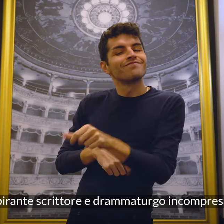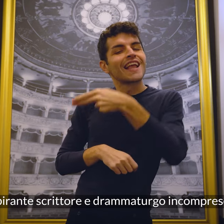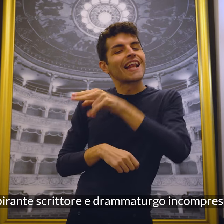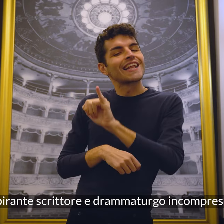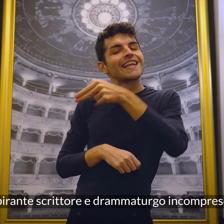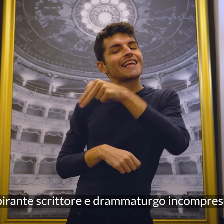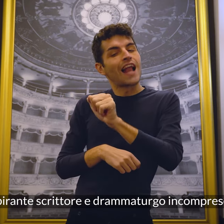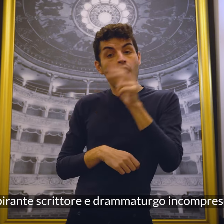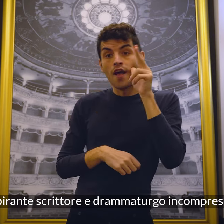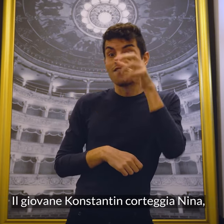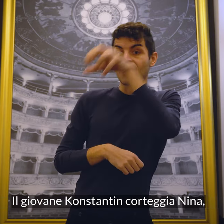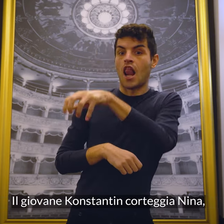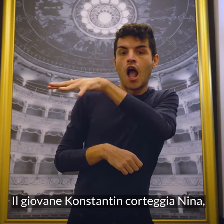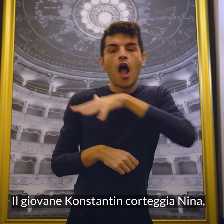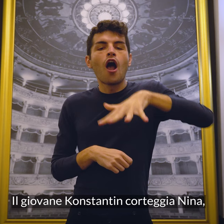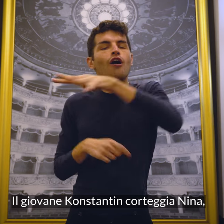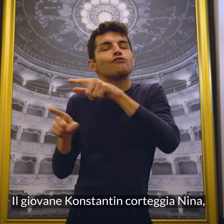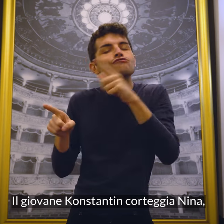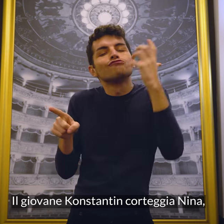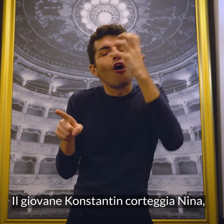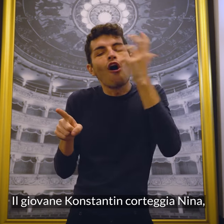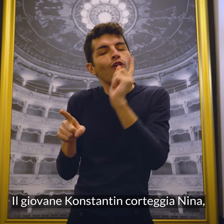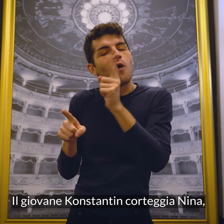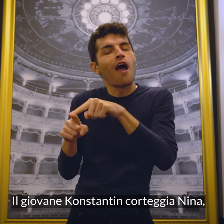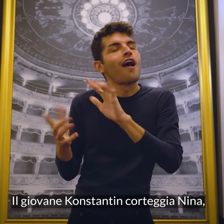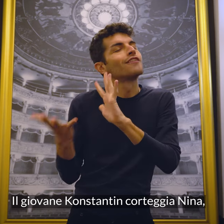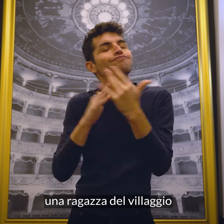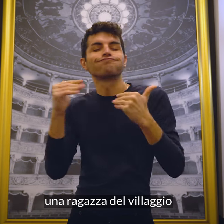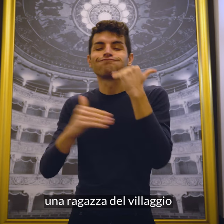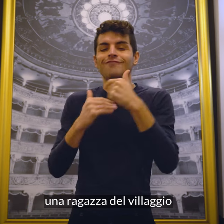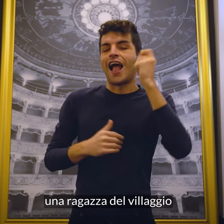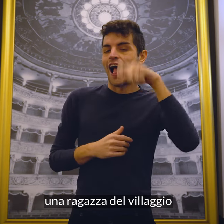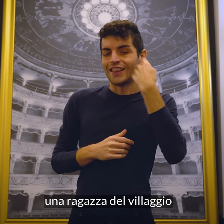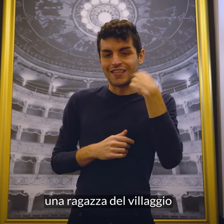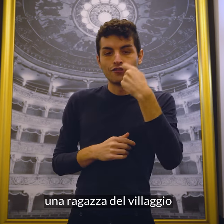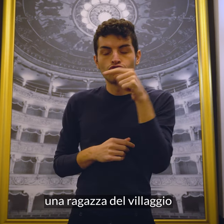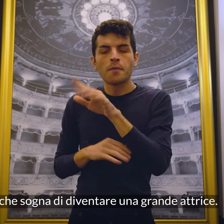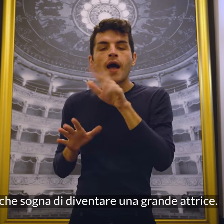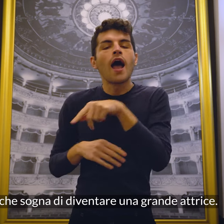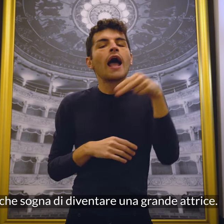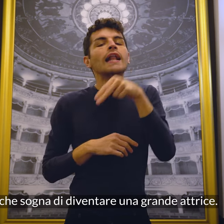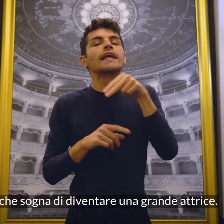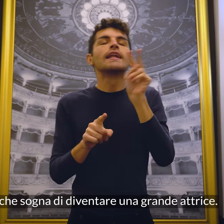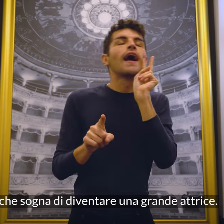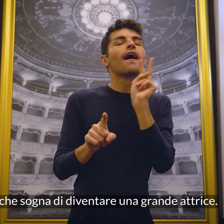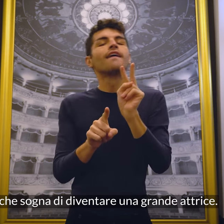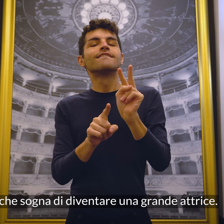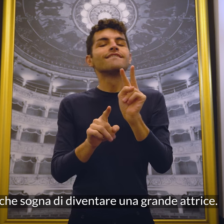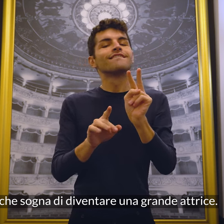incompreso il giovane Constantin corteggia Nina una ragazza del villaggio che sogna di diventare una grande